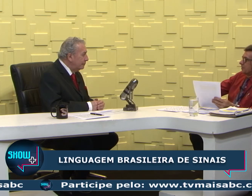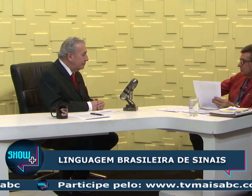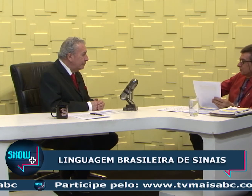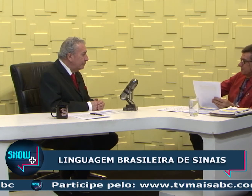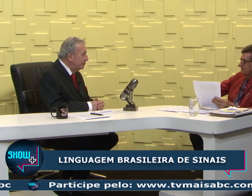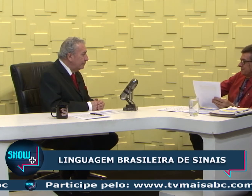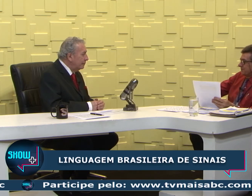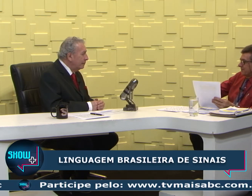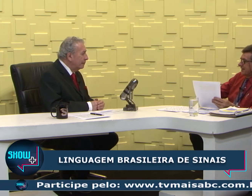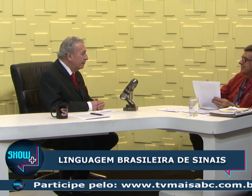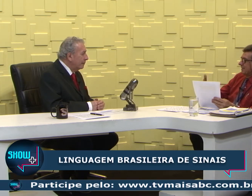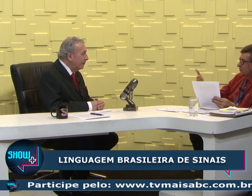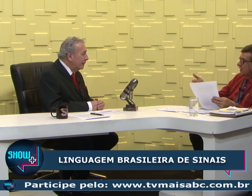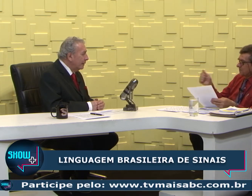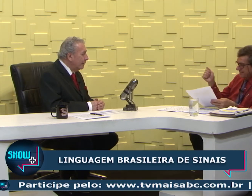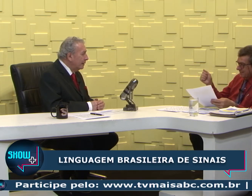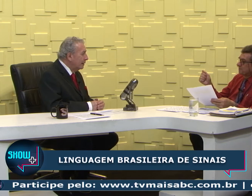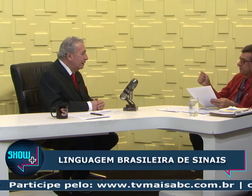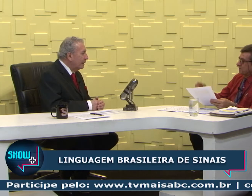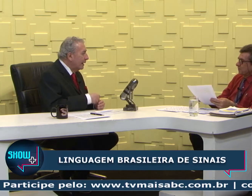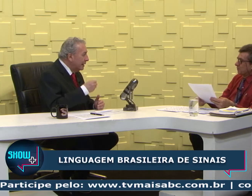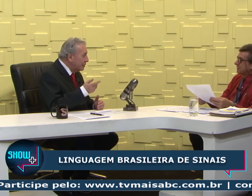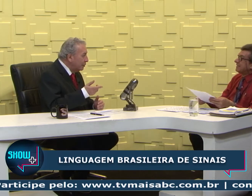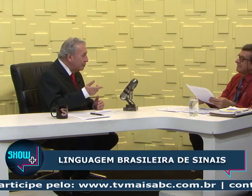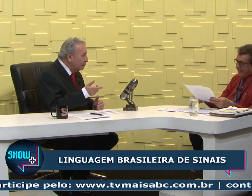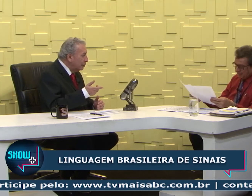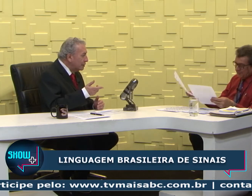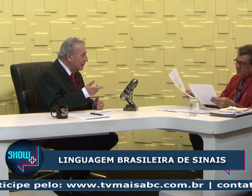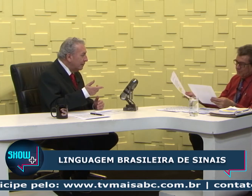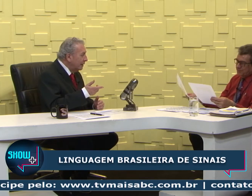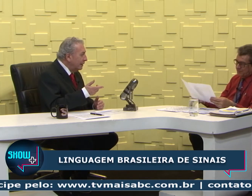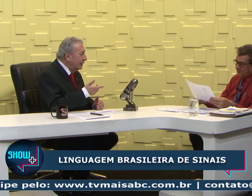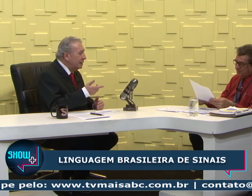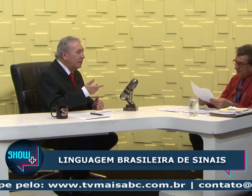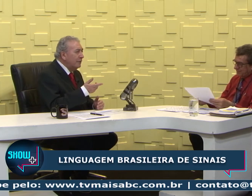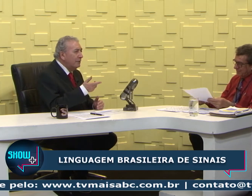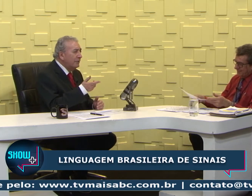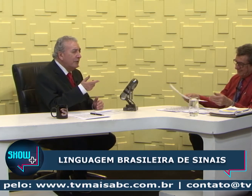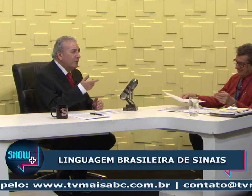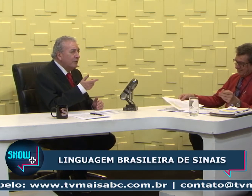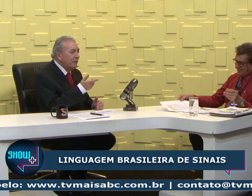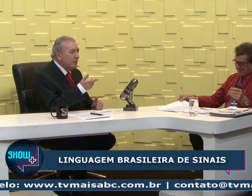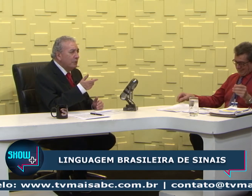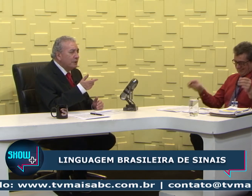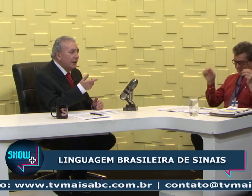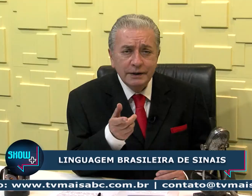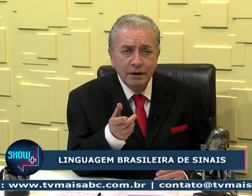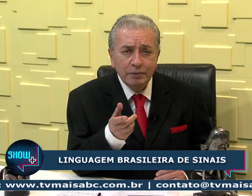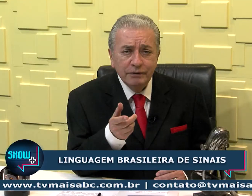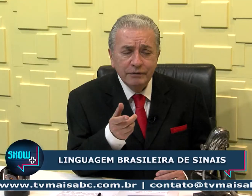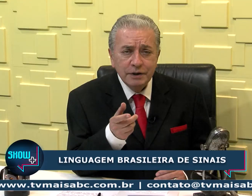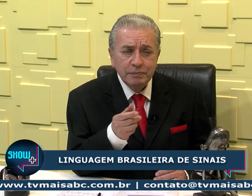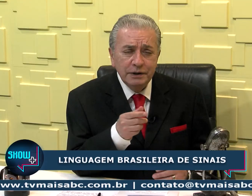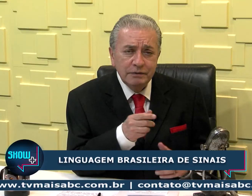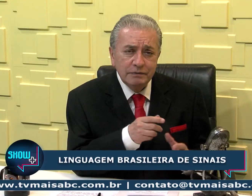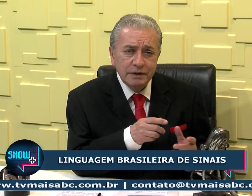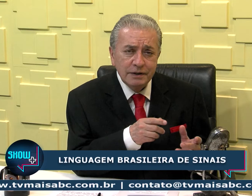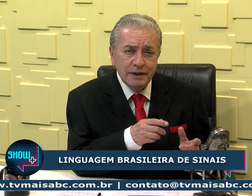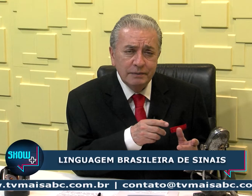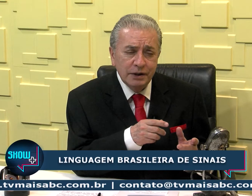é hoje é que o abc é isso que nós queremos então vamo vamo vamo mostrar então por favor você pode se quiser deixar